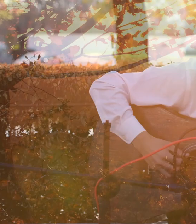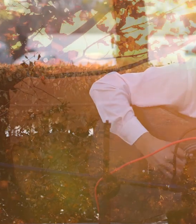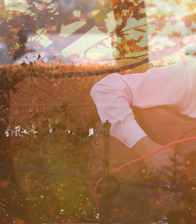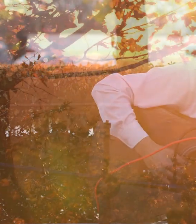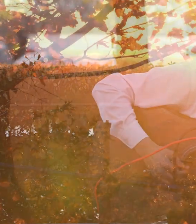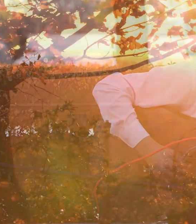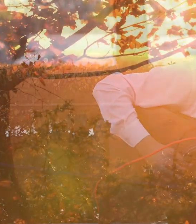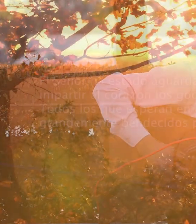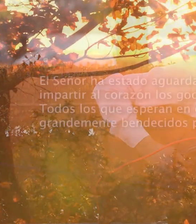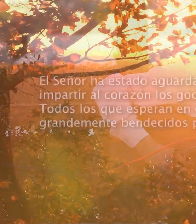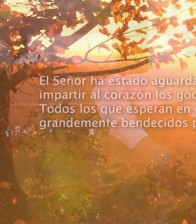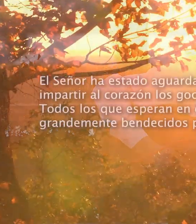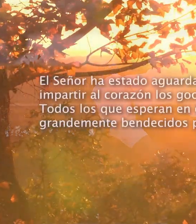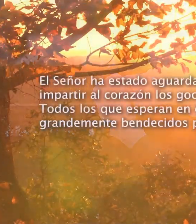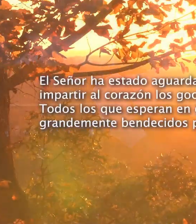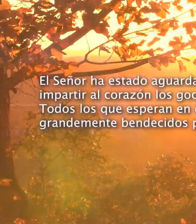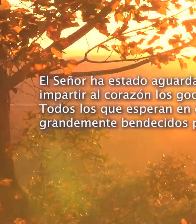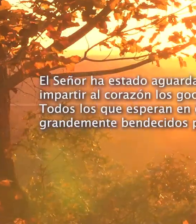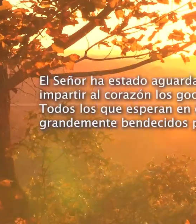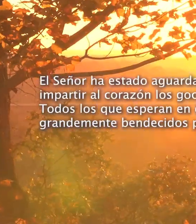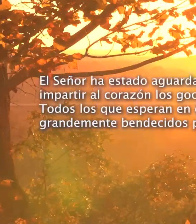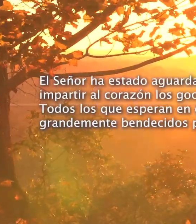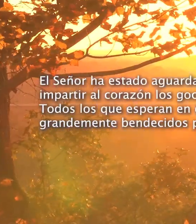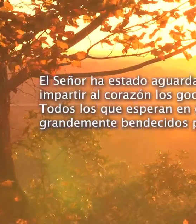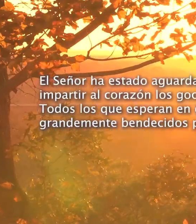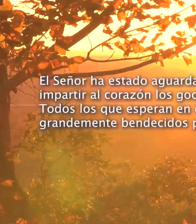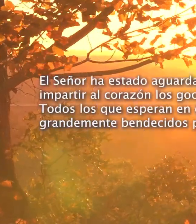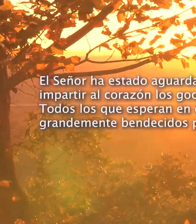2 y